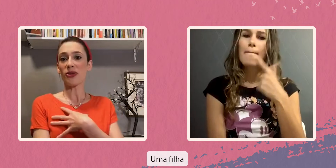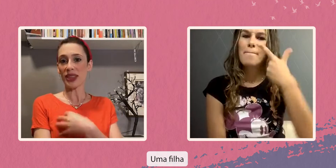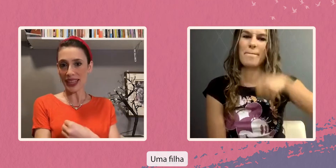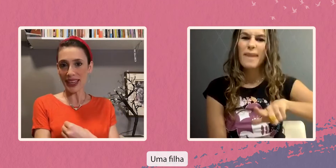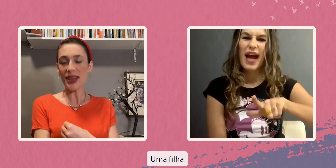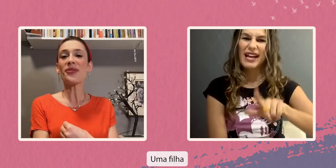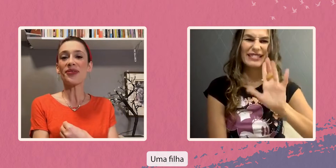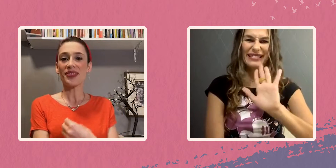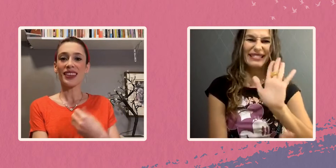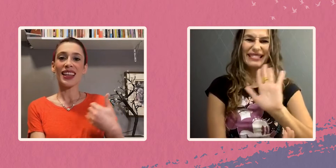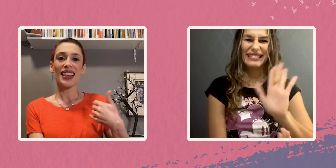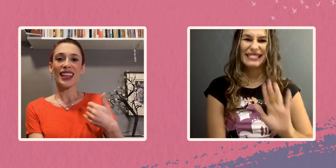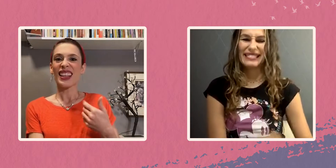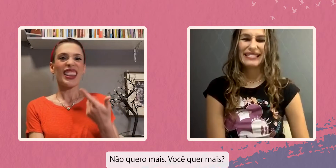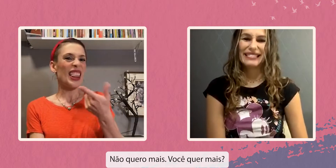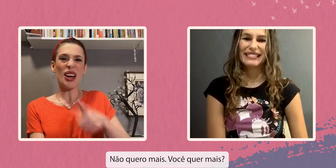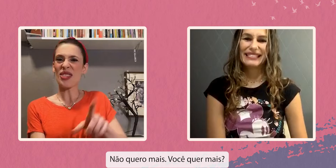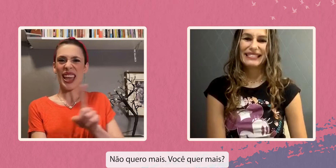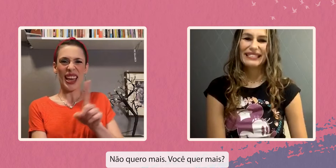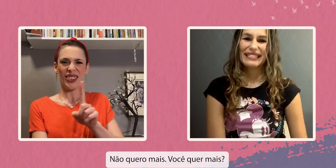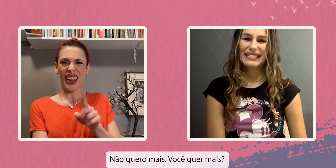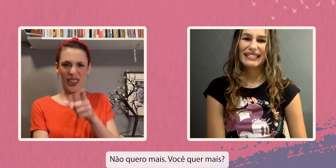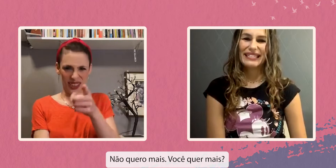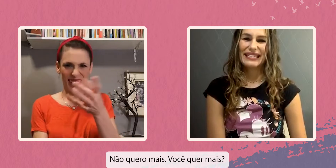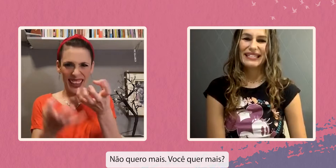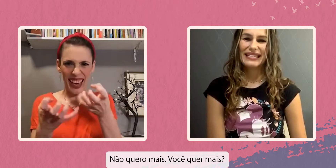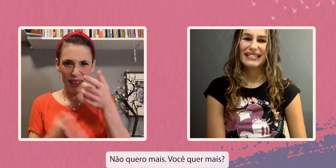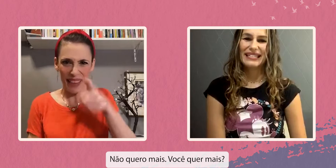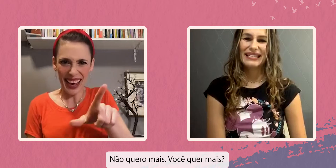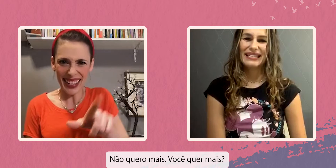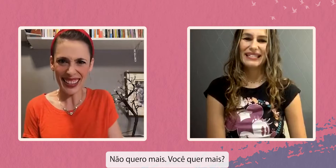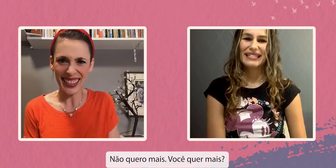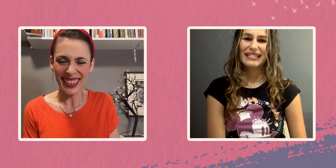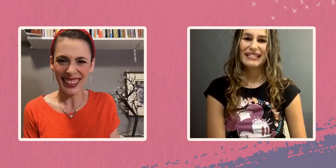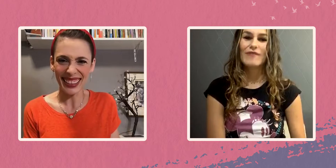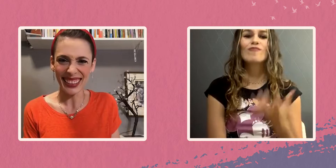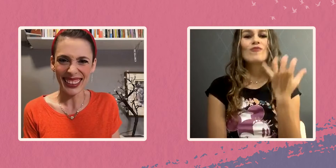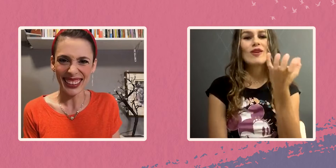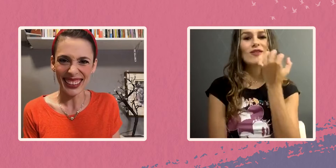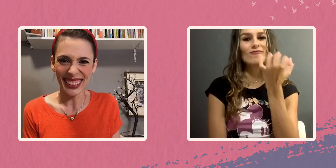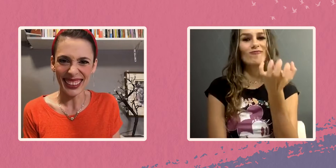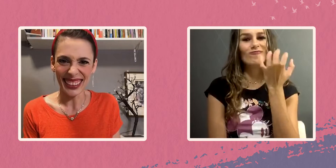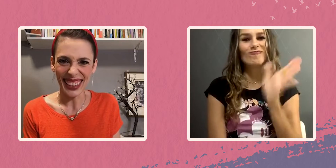Uma filha. Não quer mais. Você quer mais?